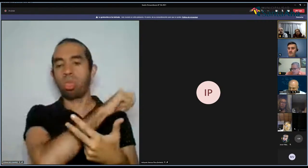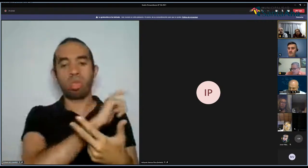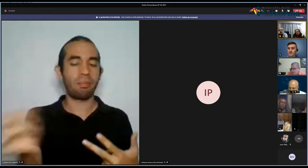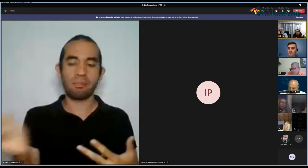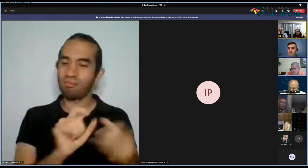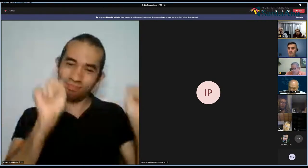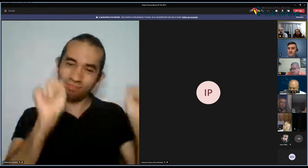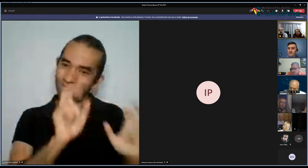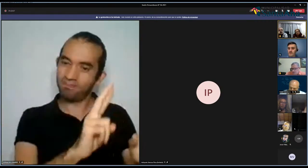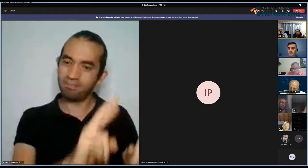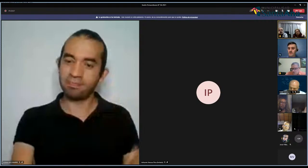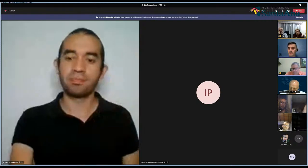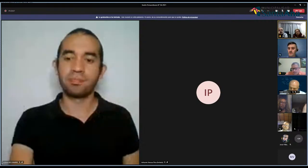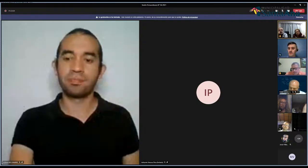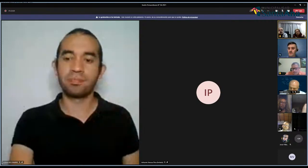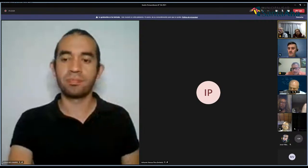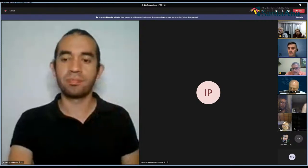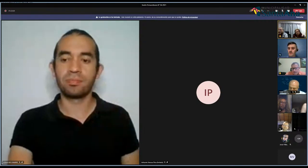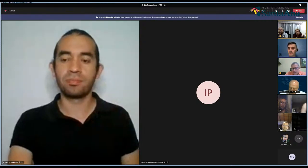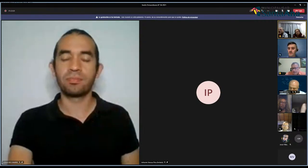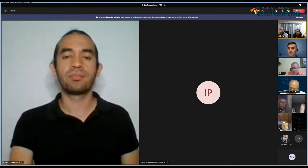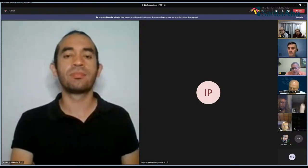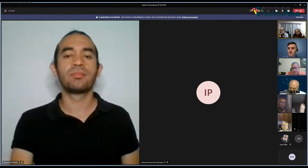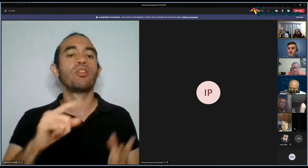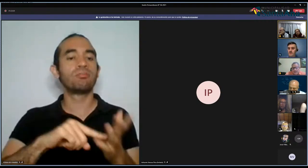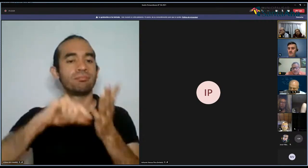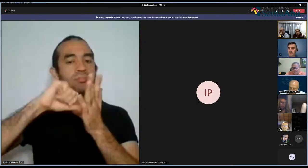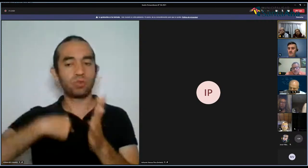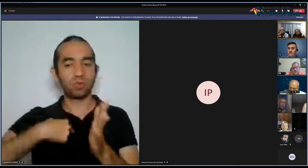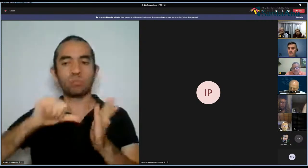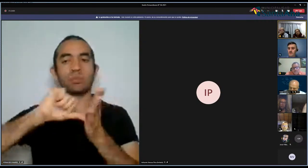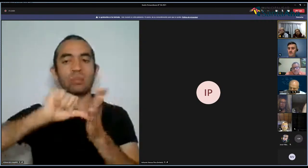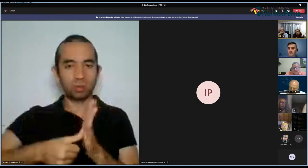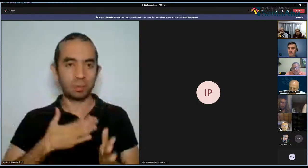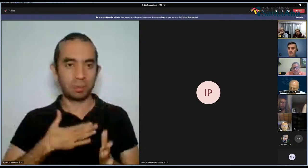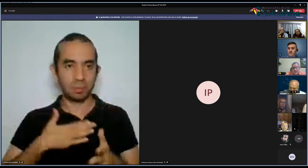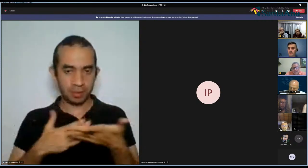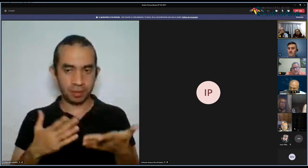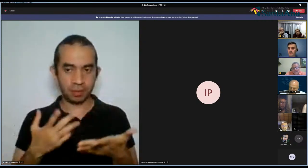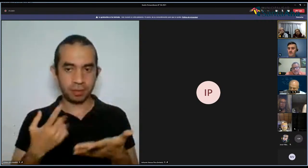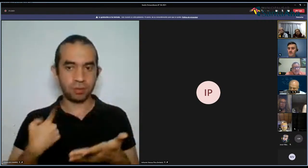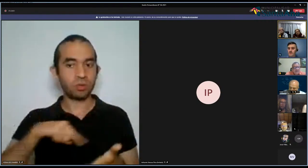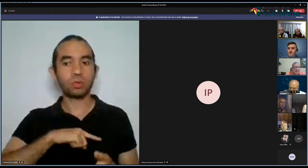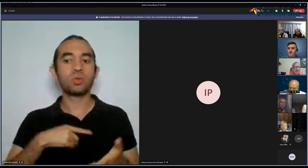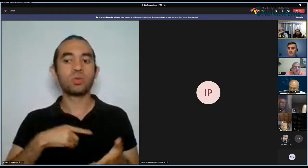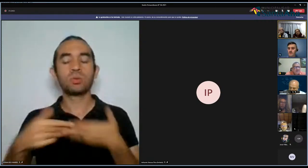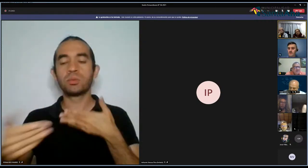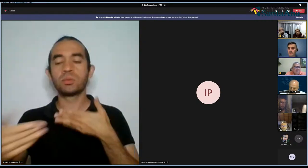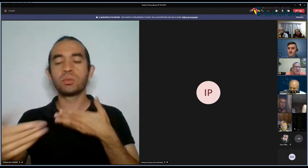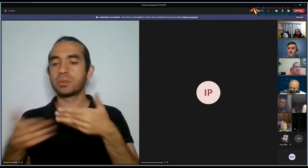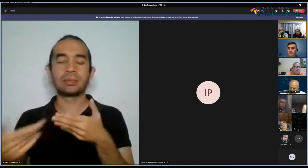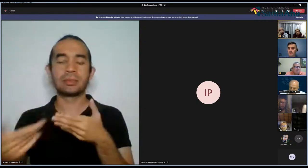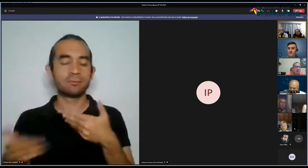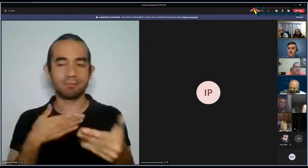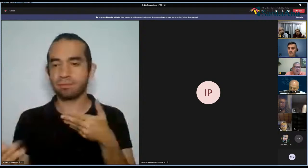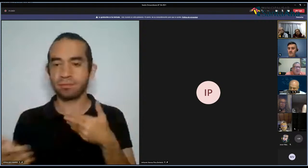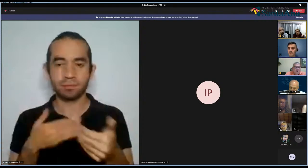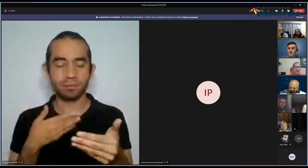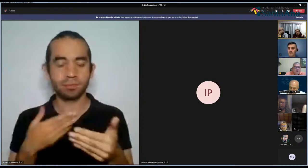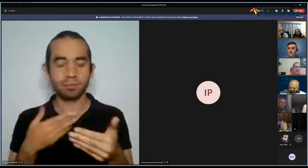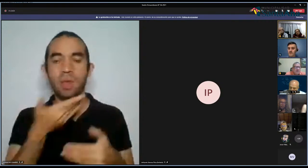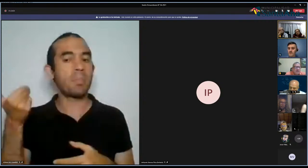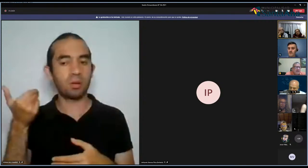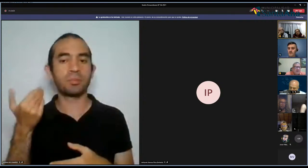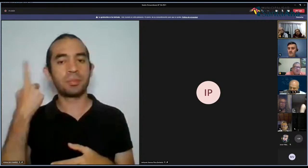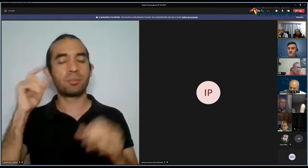les insisto de parte mía y ya nosotros haremos lo que sea lo mejor para poderles